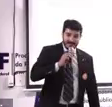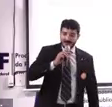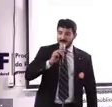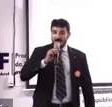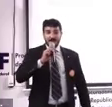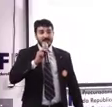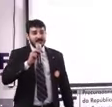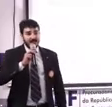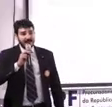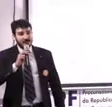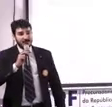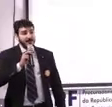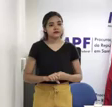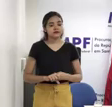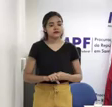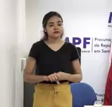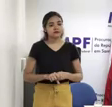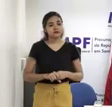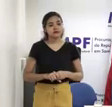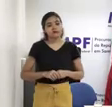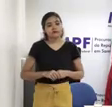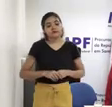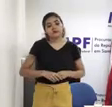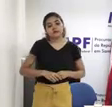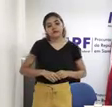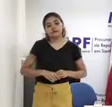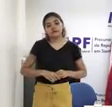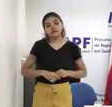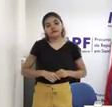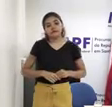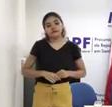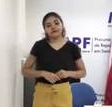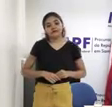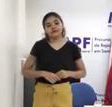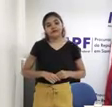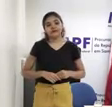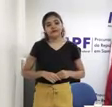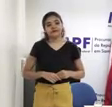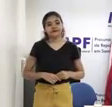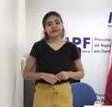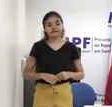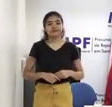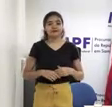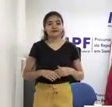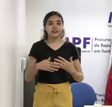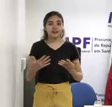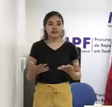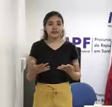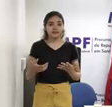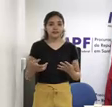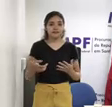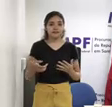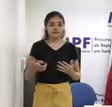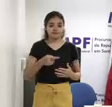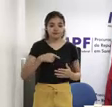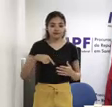perfeito Então esse caso não é uma coisa trivial quando nós falamos disso nós estamos lidando com criminosos perigosos